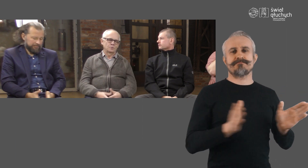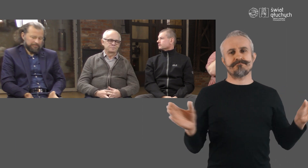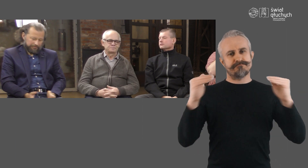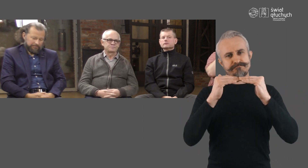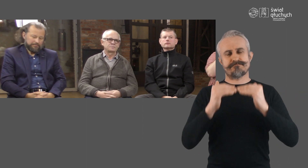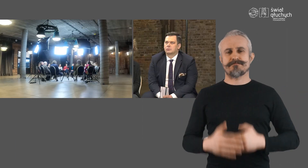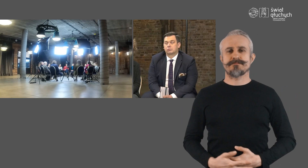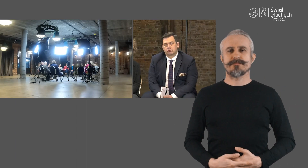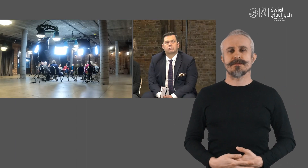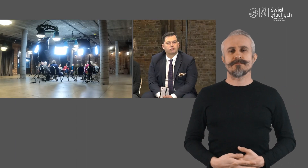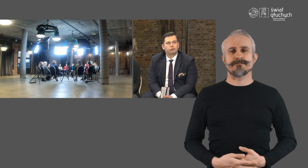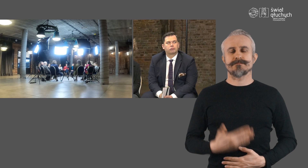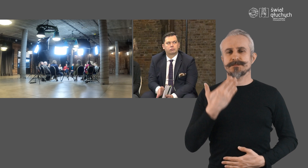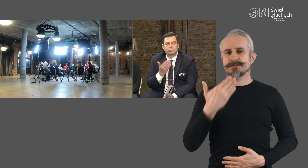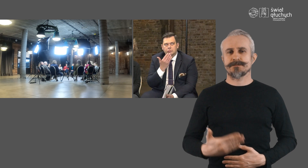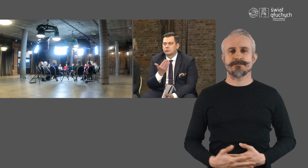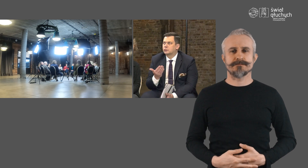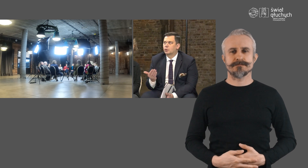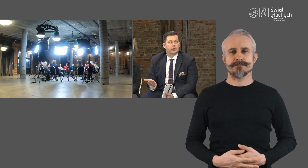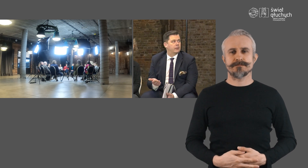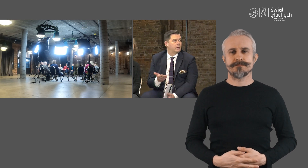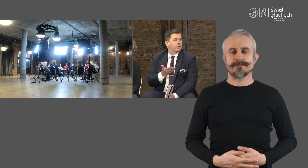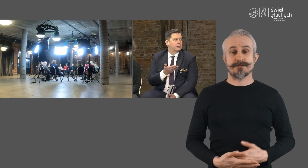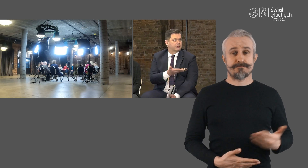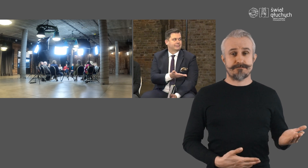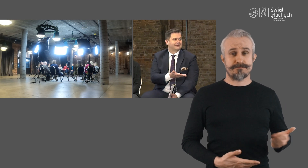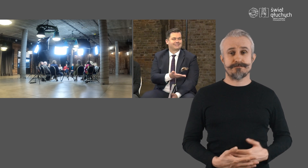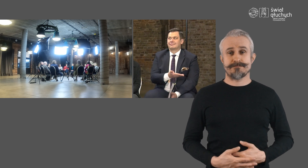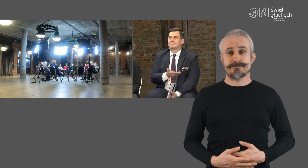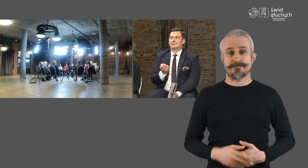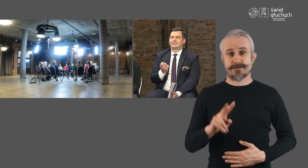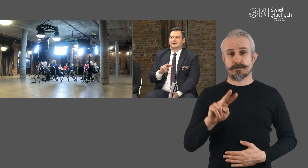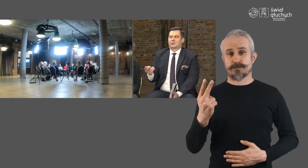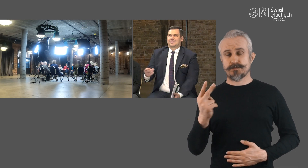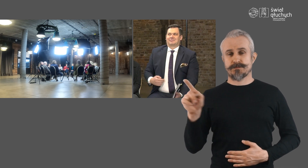ja traktuję na równi jakby system i polski język migowy. Dziękuję.